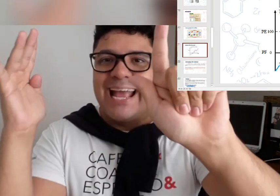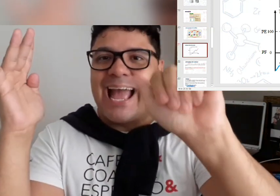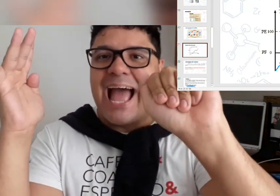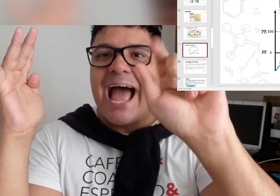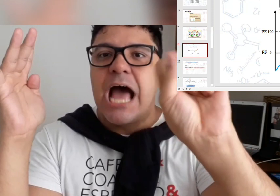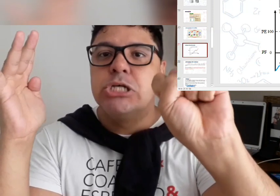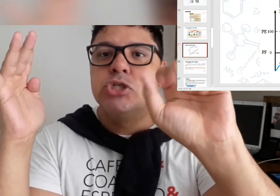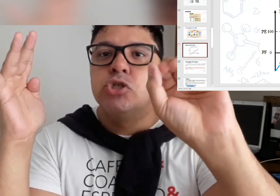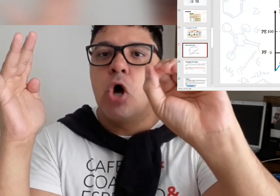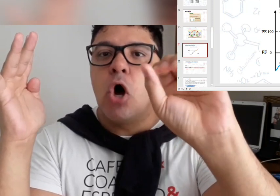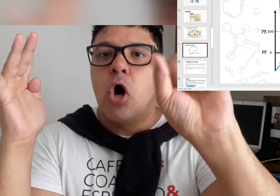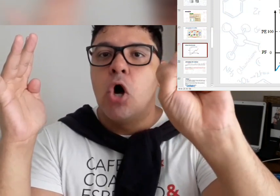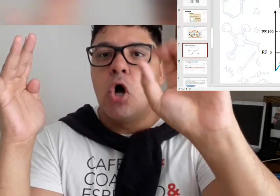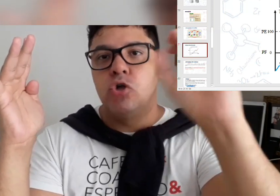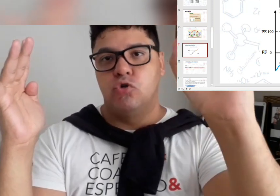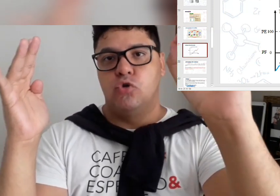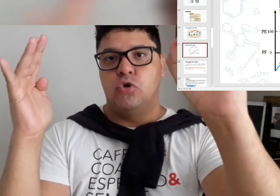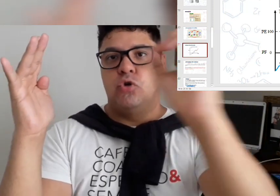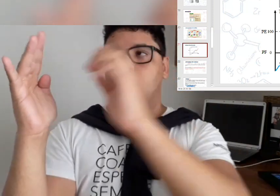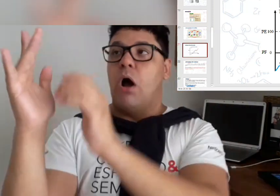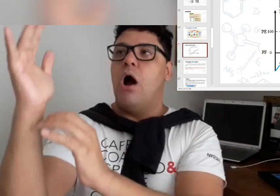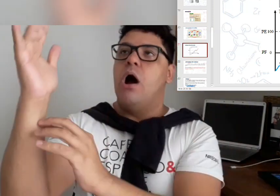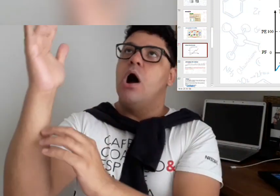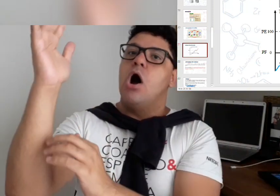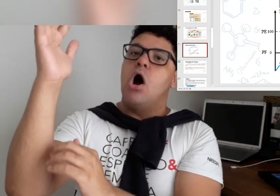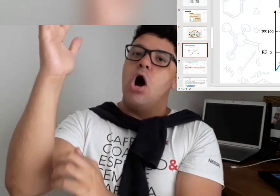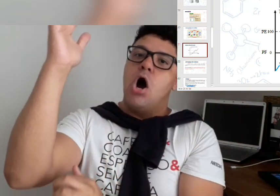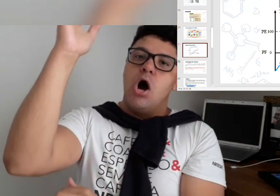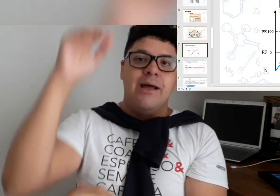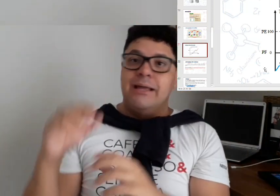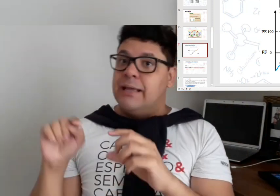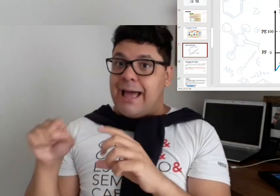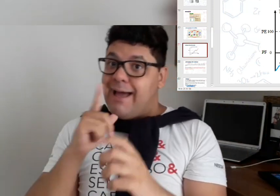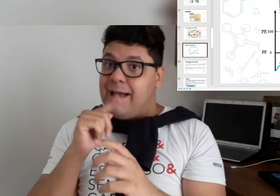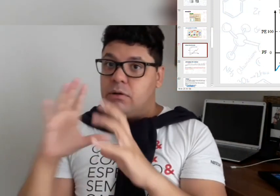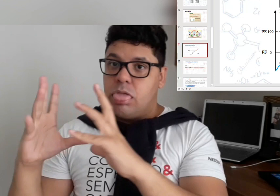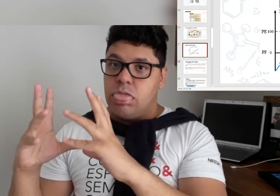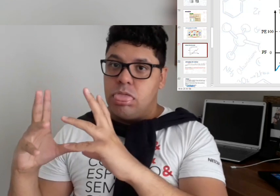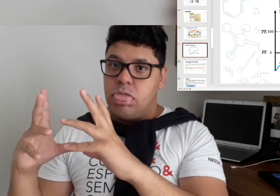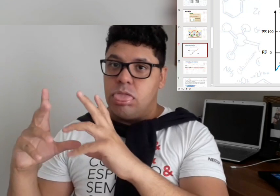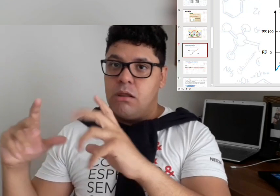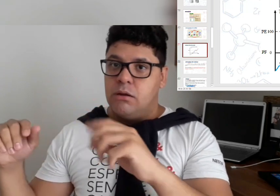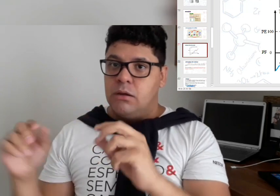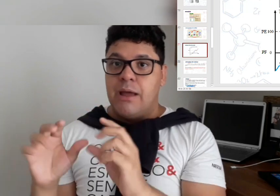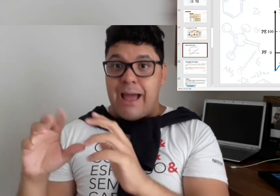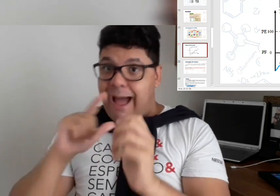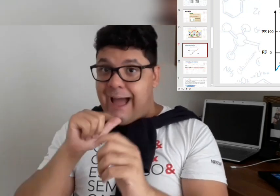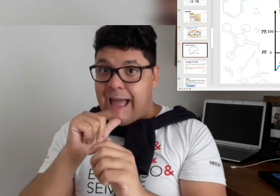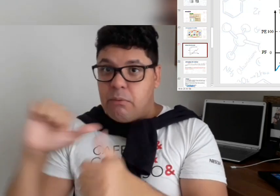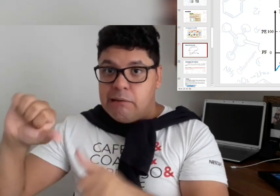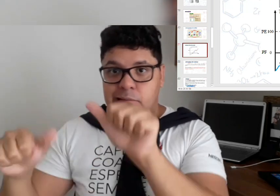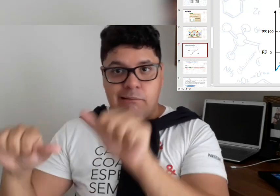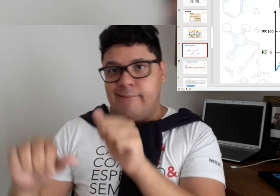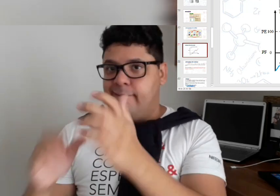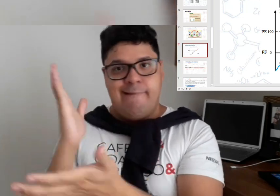para o vapor. Nesse ponto de ebulição dela, vai acontecer o que aconteceu, a mesma coisa aqui no ponto de